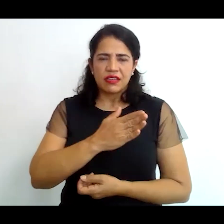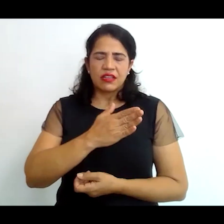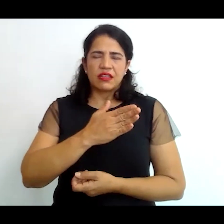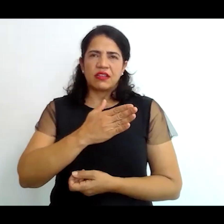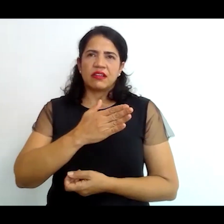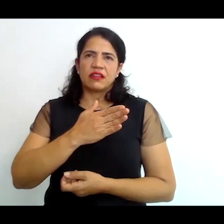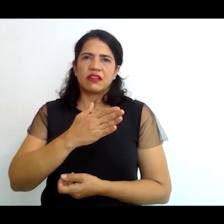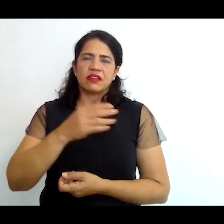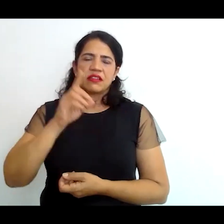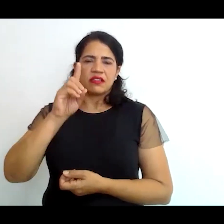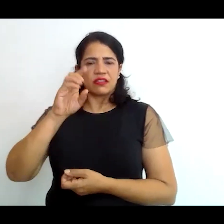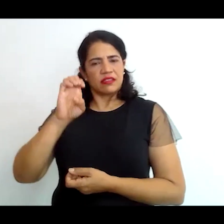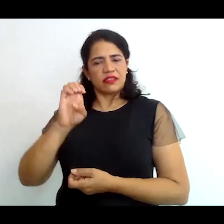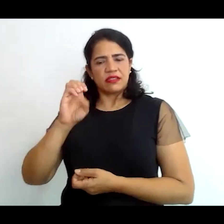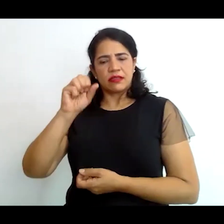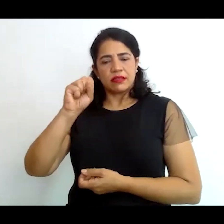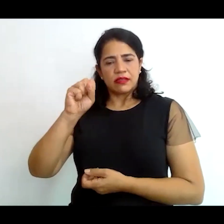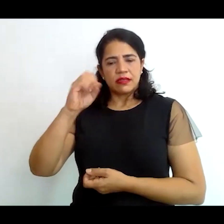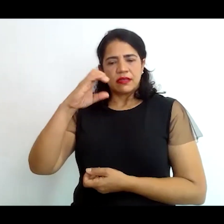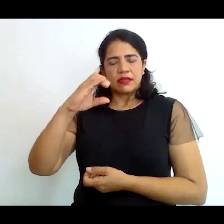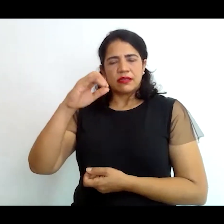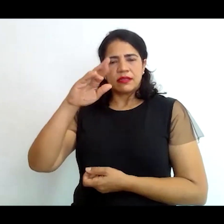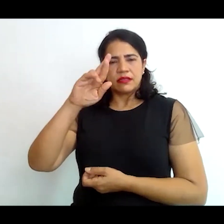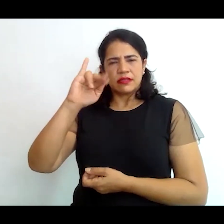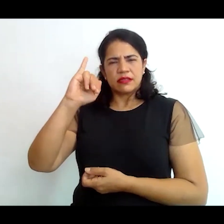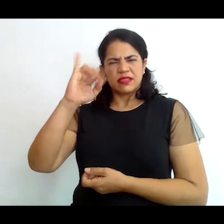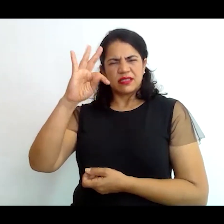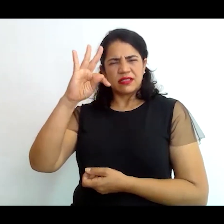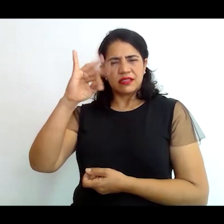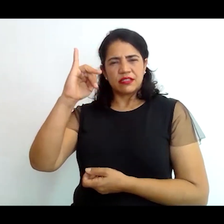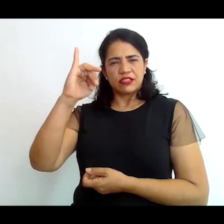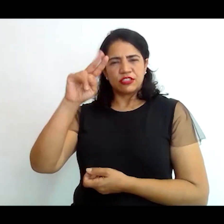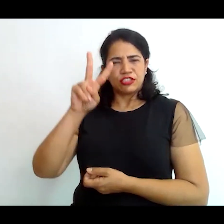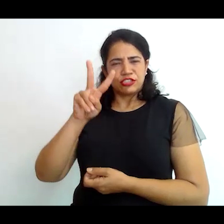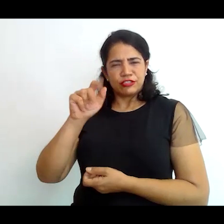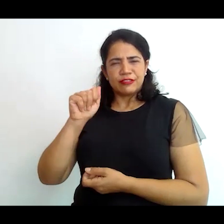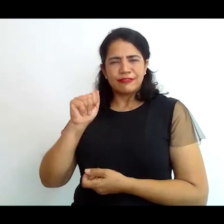Vocês sabem? Hein, Ami? Faltou essa aula?